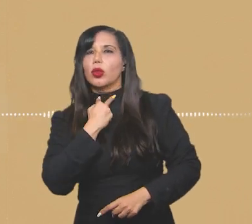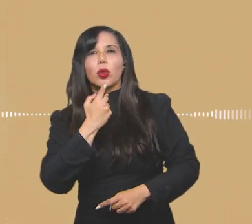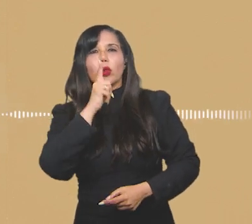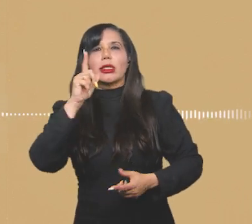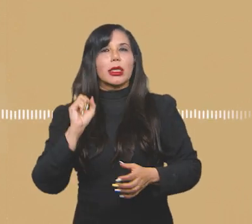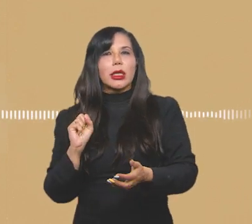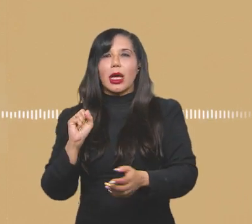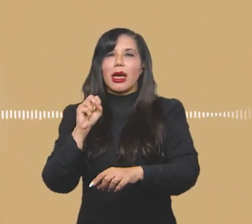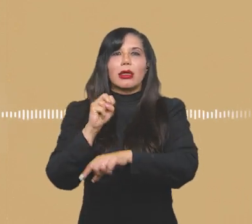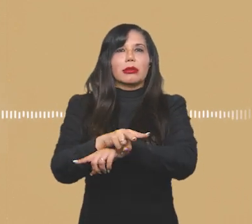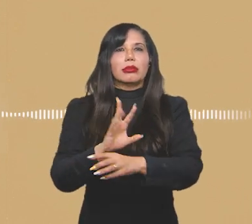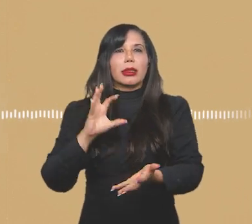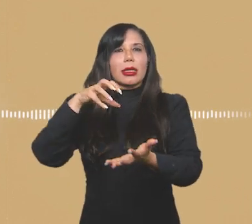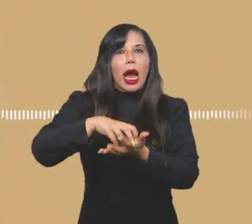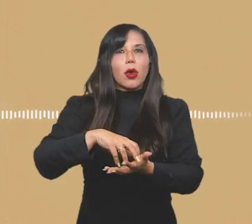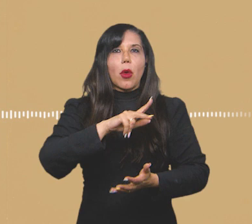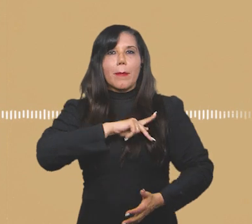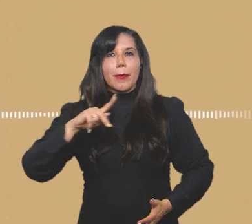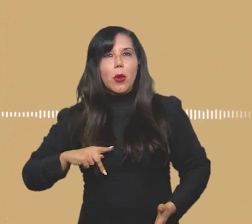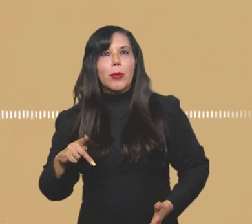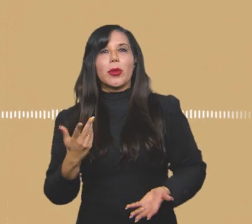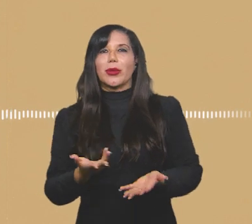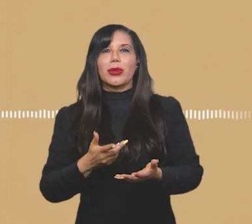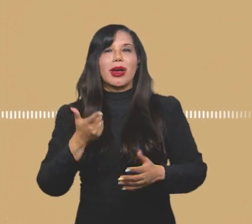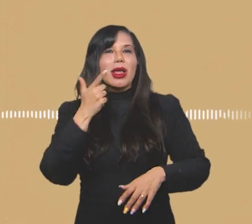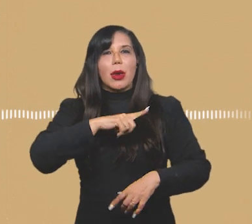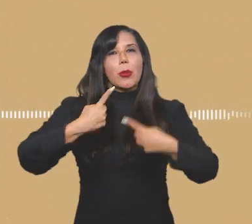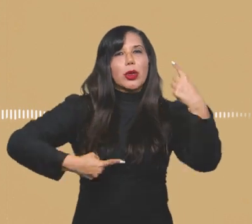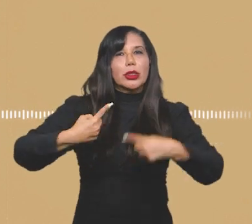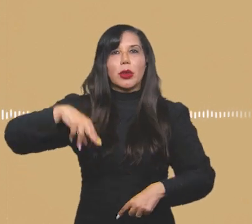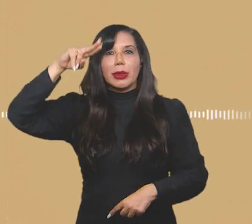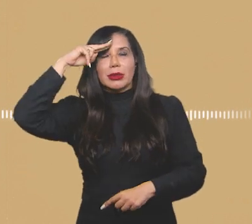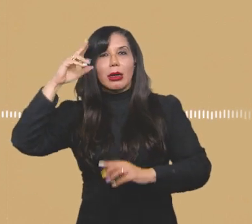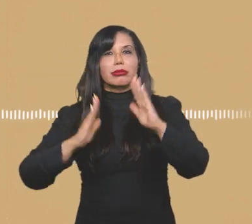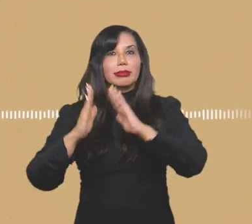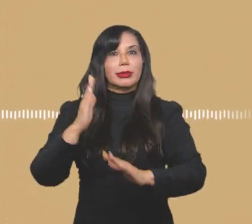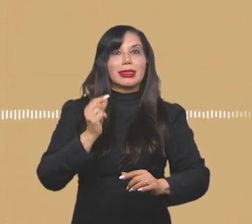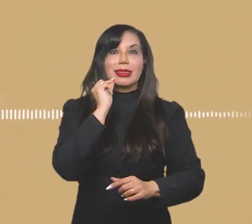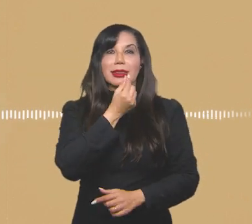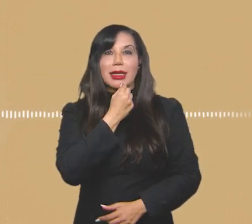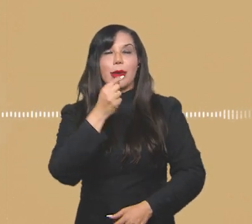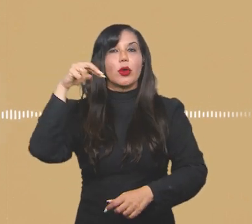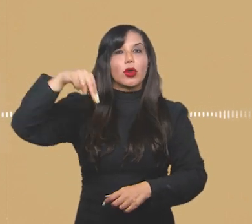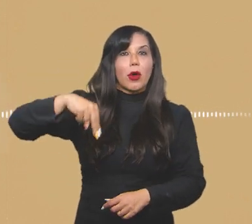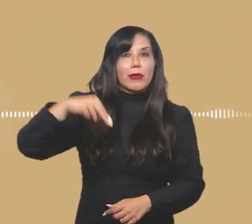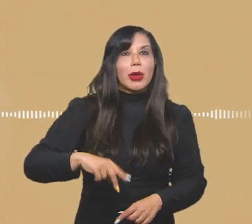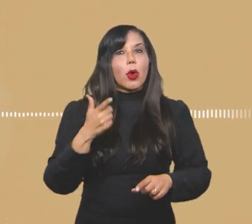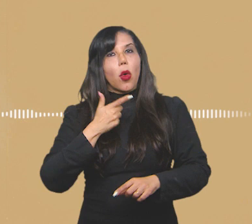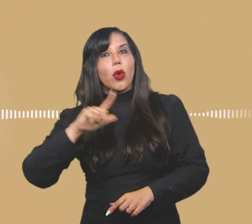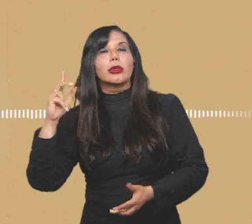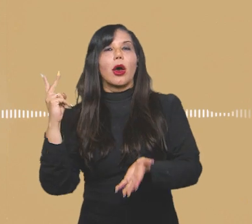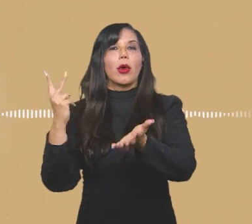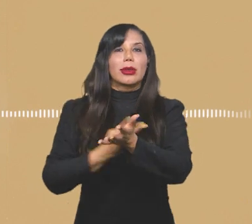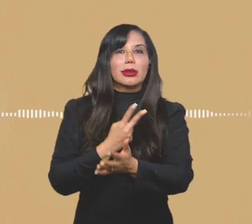para conseguir cargos públicos civis, políticos e militares. Naquele mesmo ano, entre setembro e novembro,